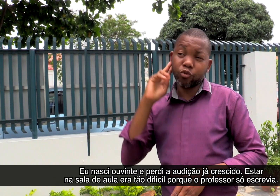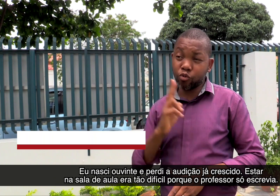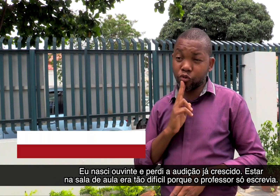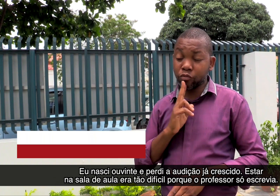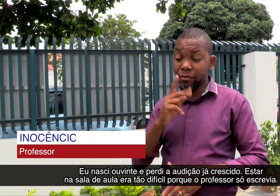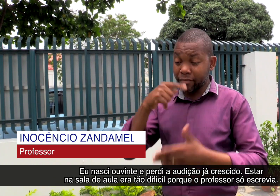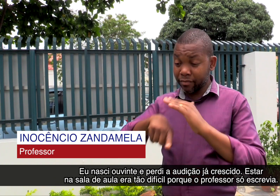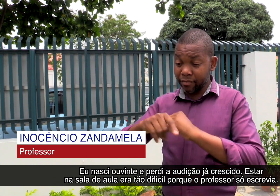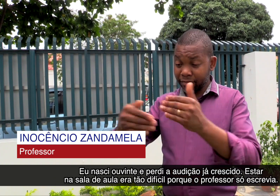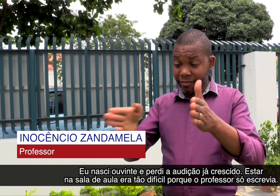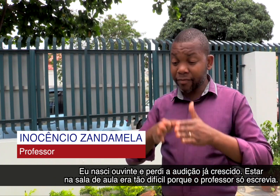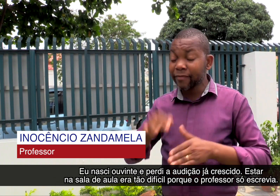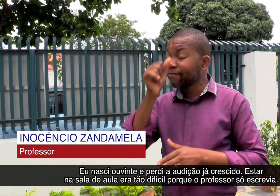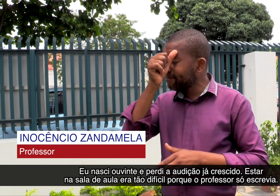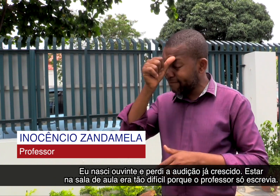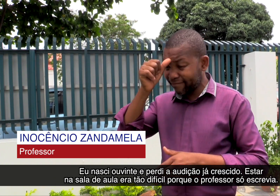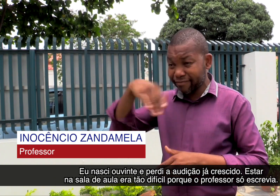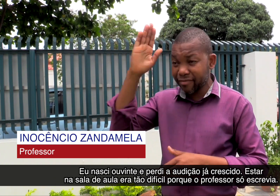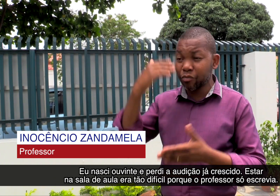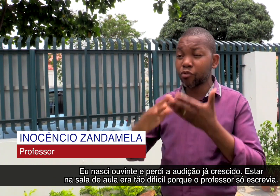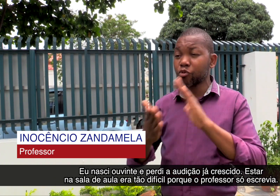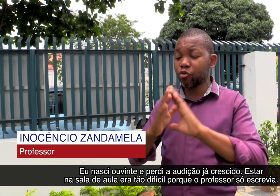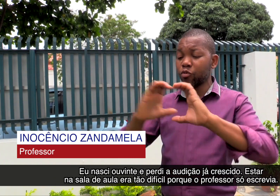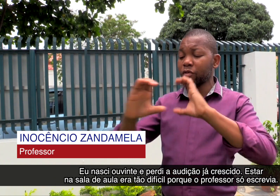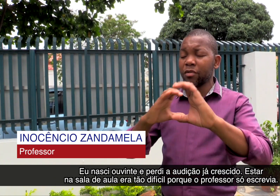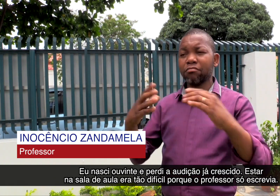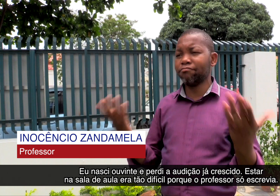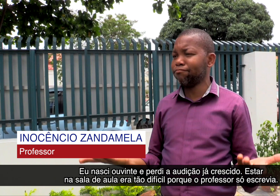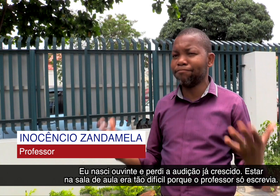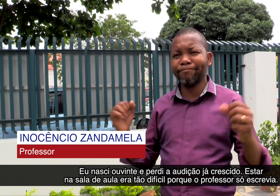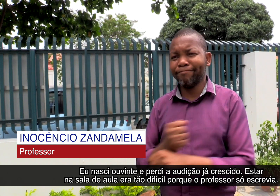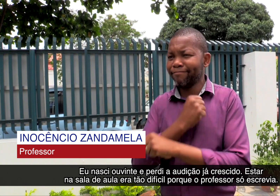Eu nasci ouvinte, perdi a audição, já crescido, e para estar na sala de aulas